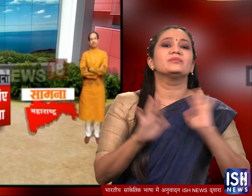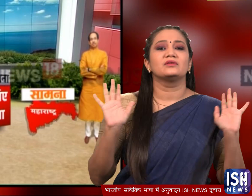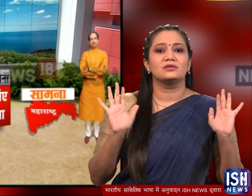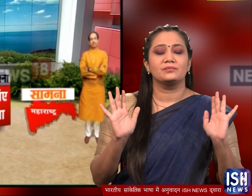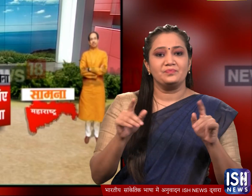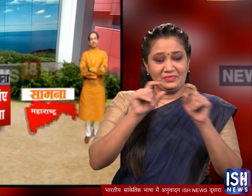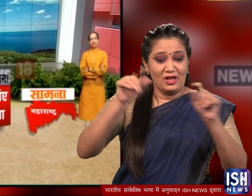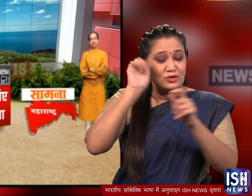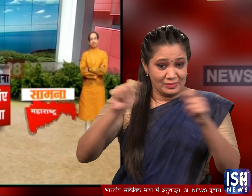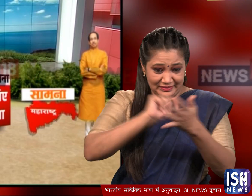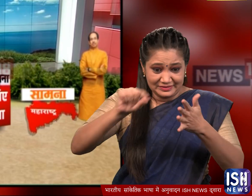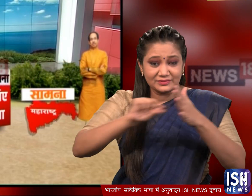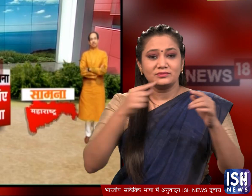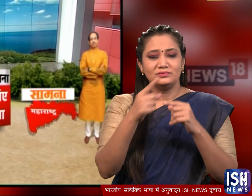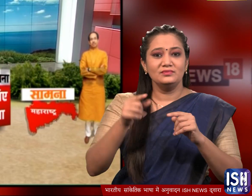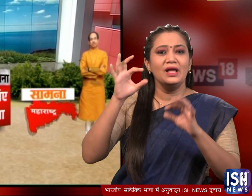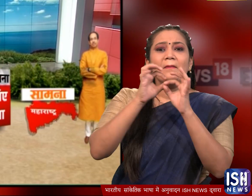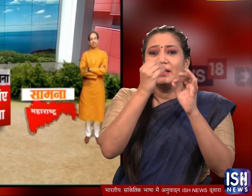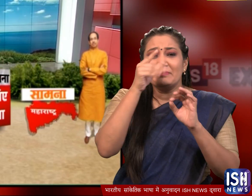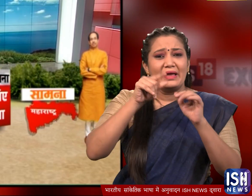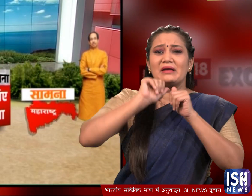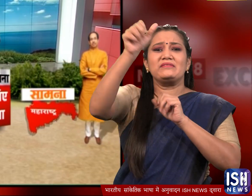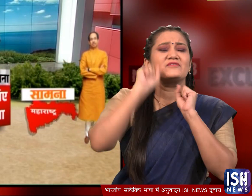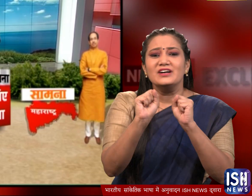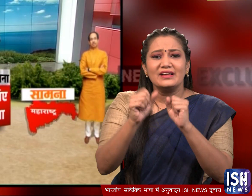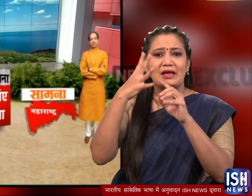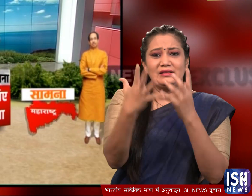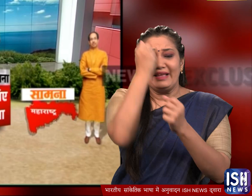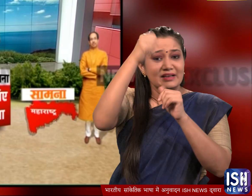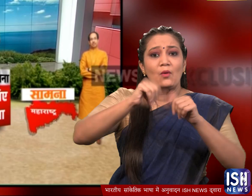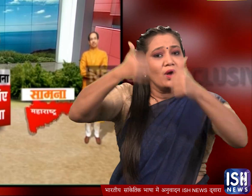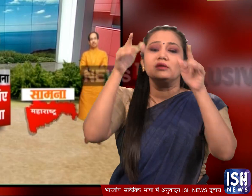है और सामना में लिखा कि जैसे बीजेपी के लिए दिल्ली बहुत दूर है, उसी तरह